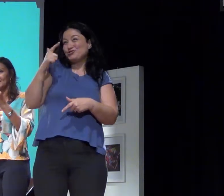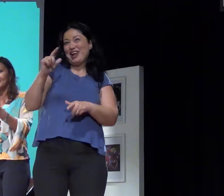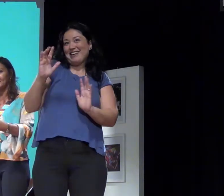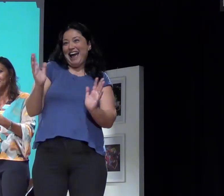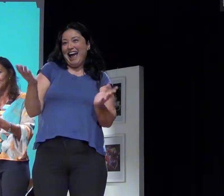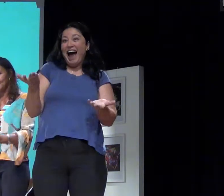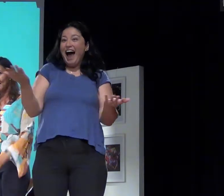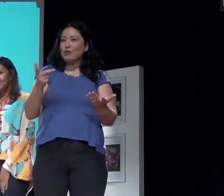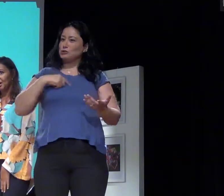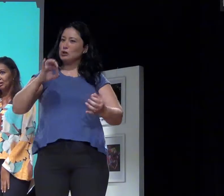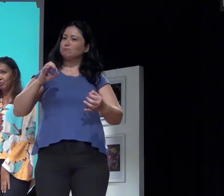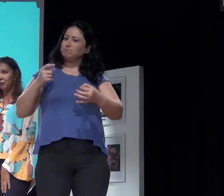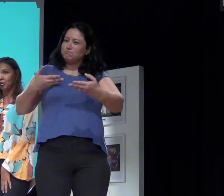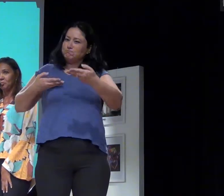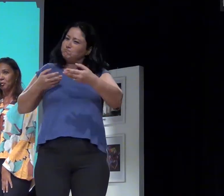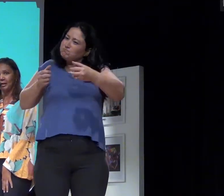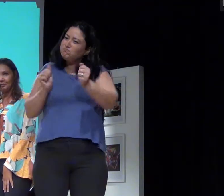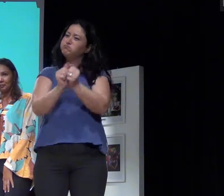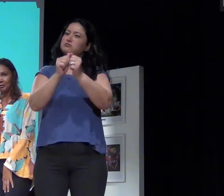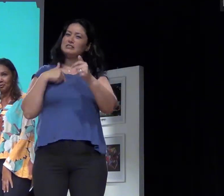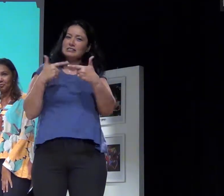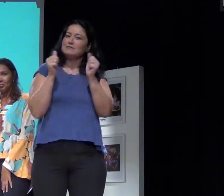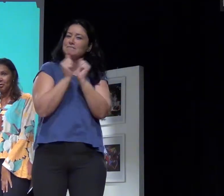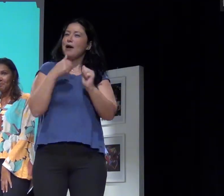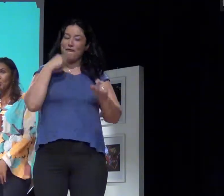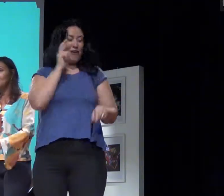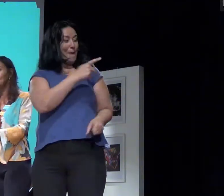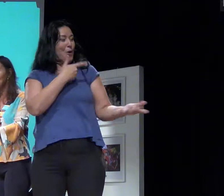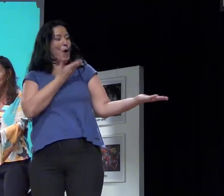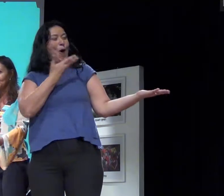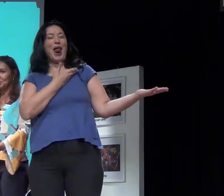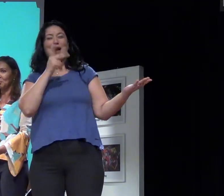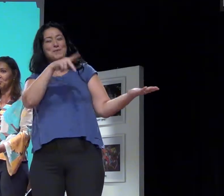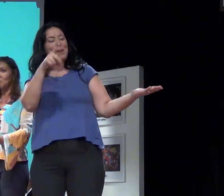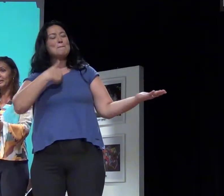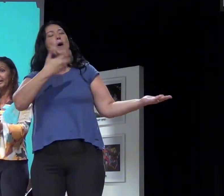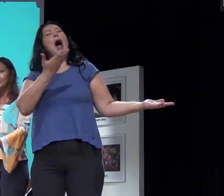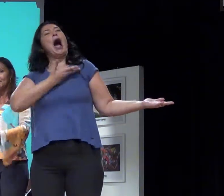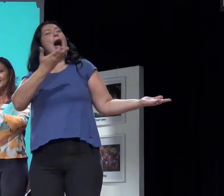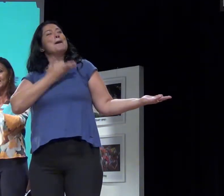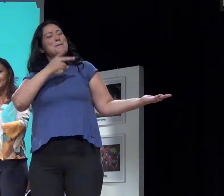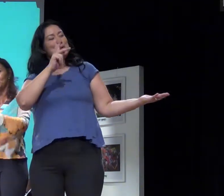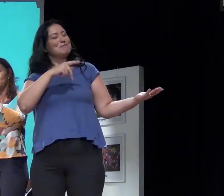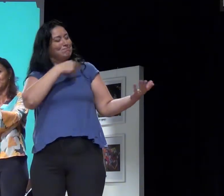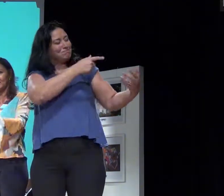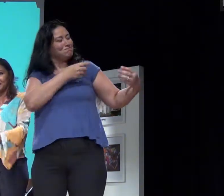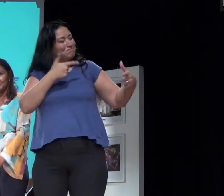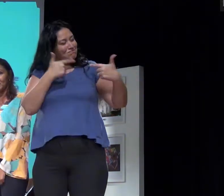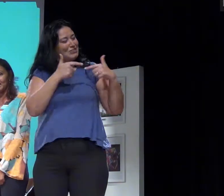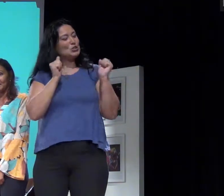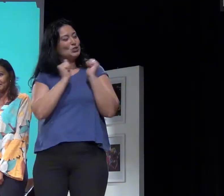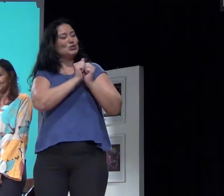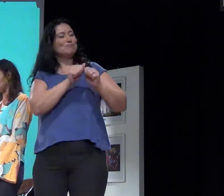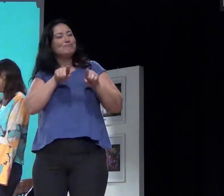somos parceiros de verdade. Então, eu vejo meu colega professor, meu amigo professor, como um grande parceiro de construção